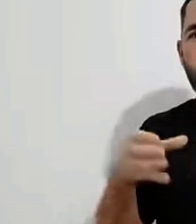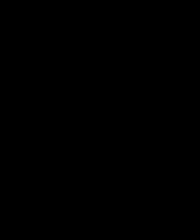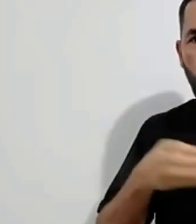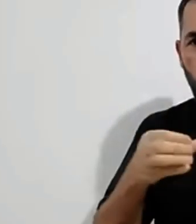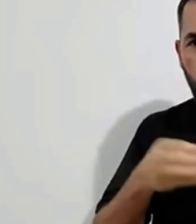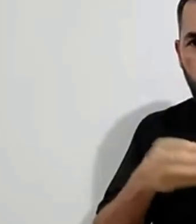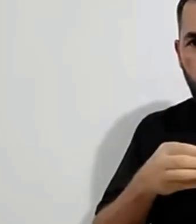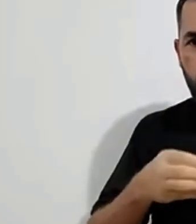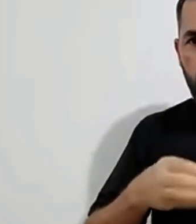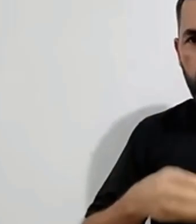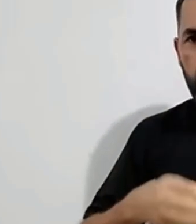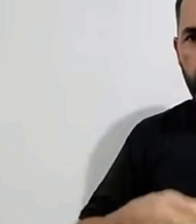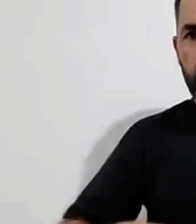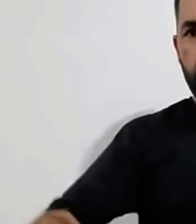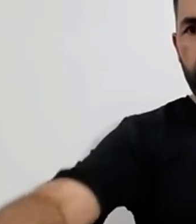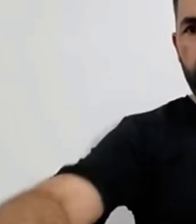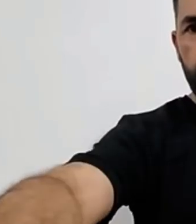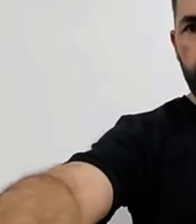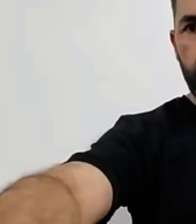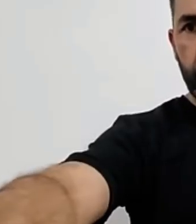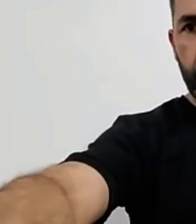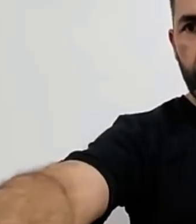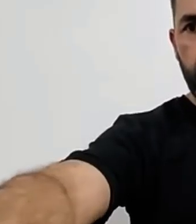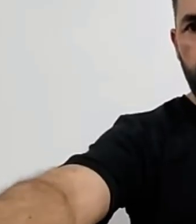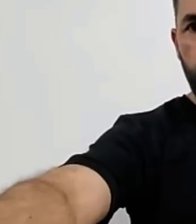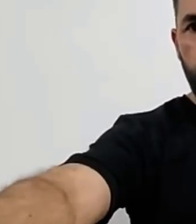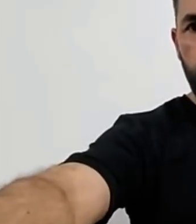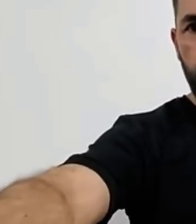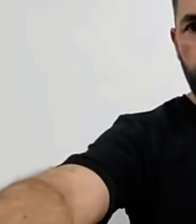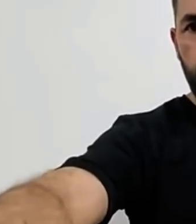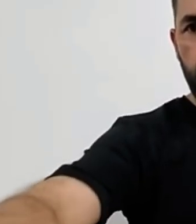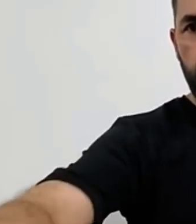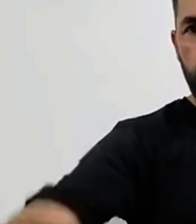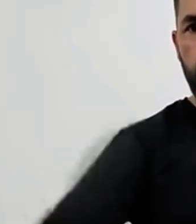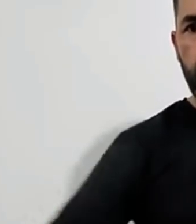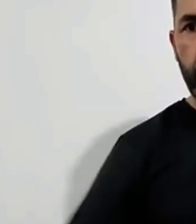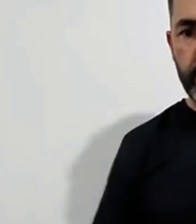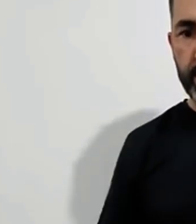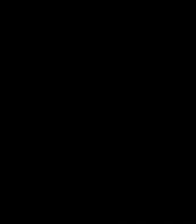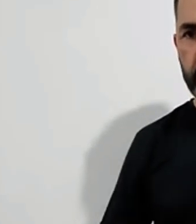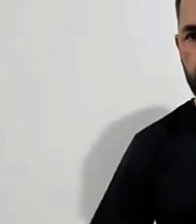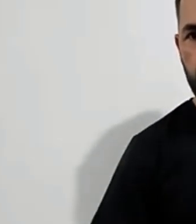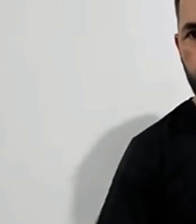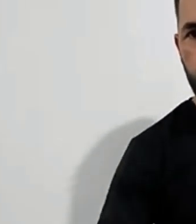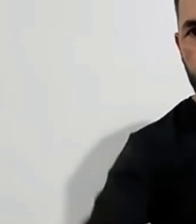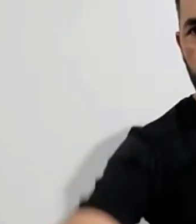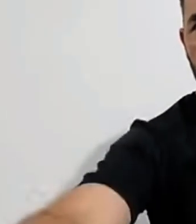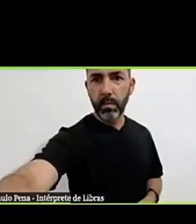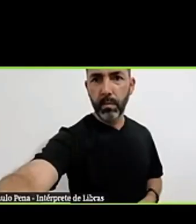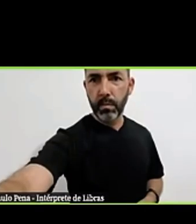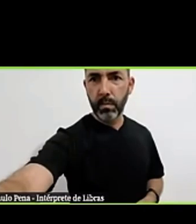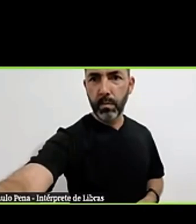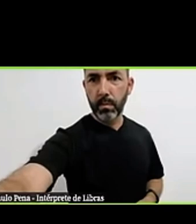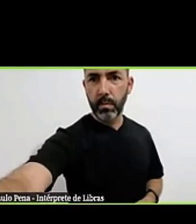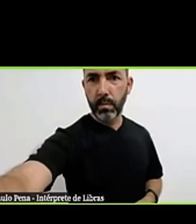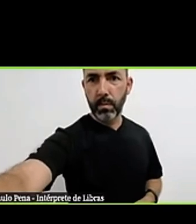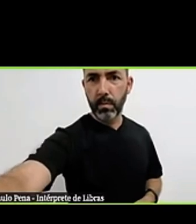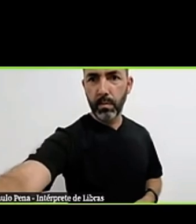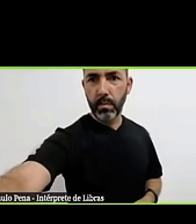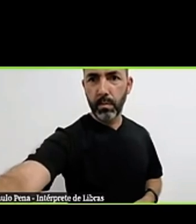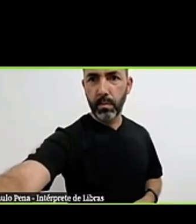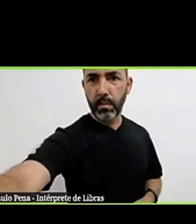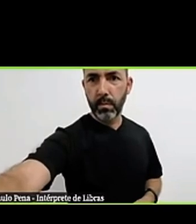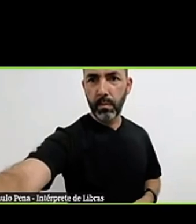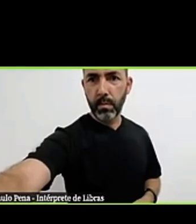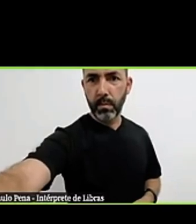instrumentos desafina. Aí chega a dar aquela dor no ouvido, né? Quem conhece música e quem gosta de música sabe o que é